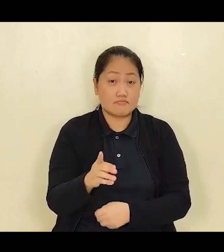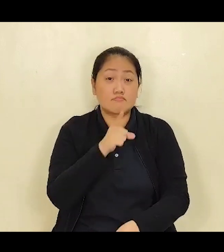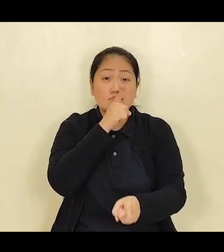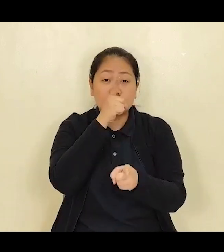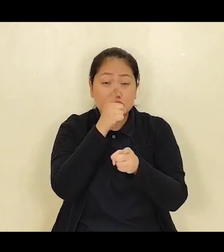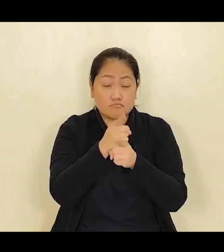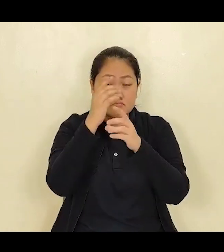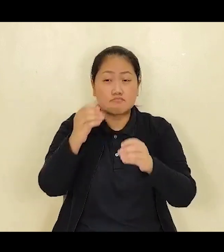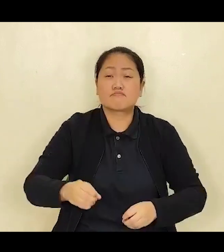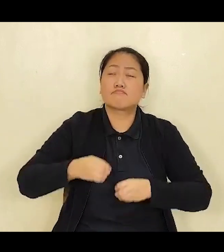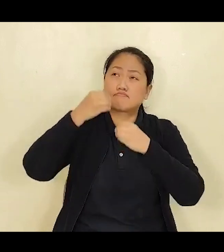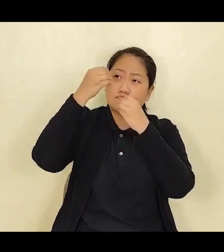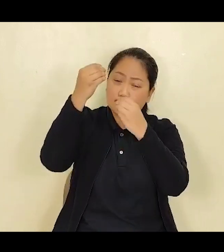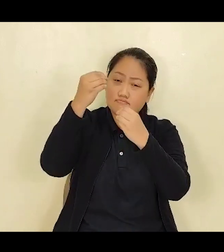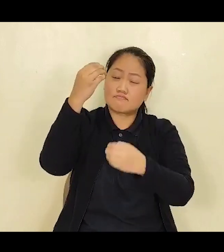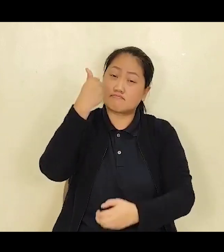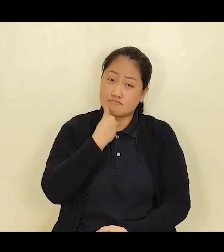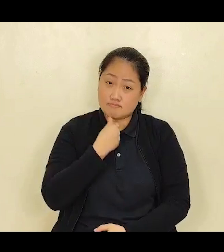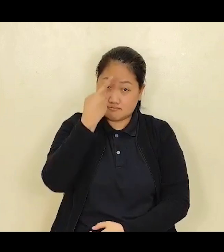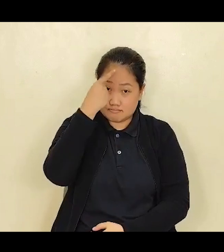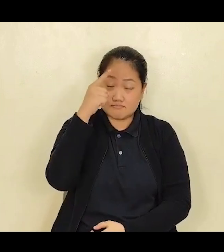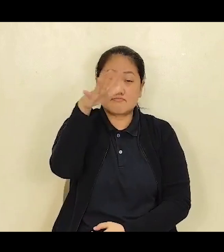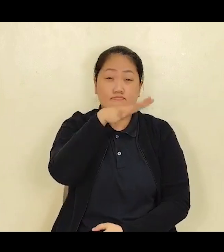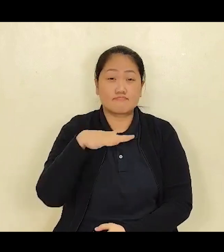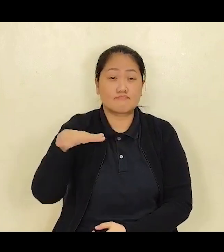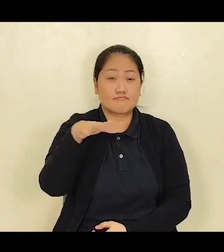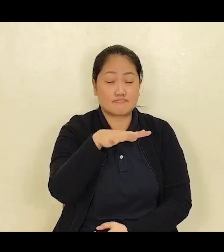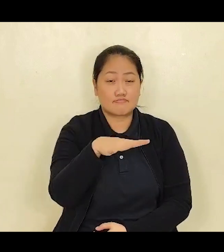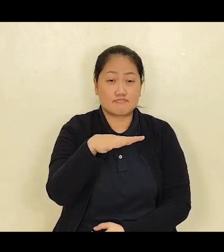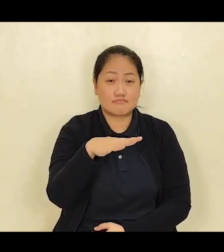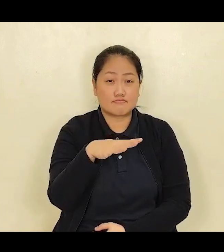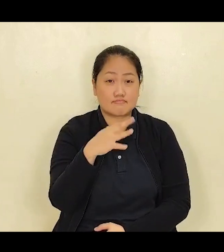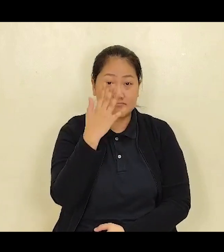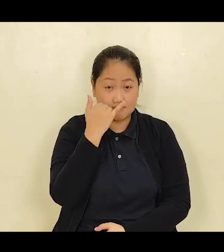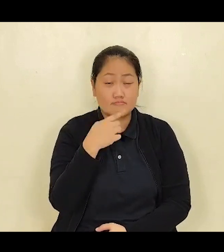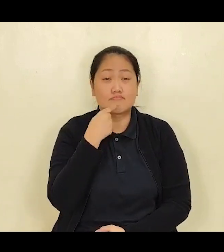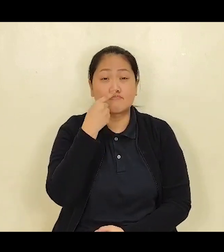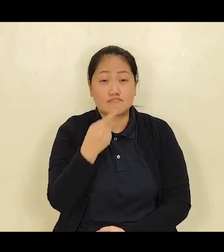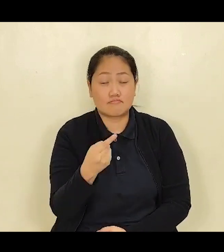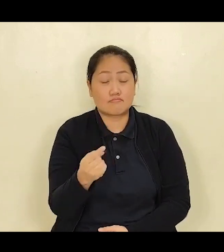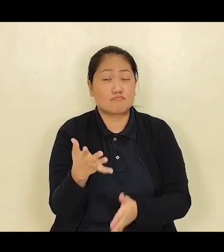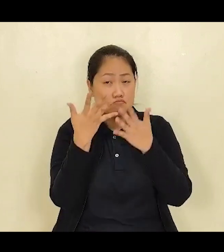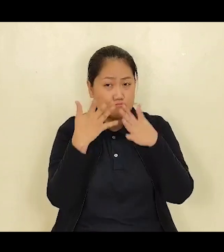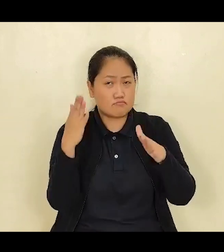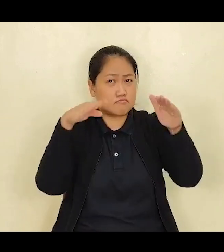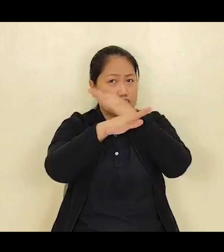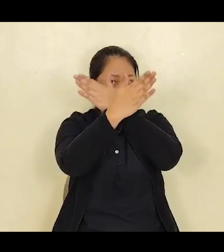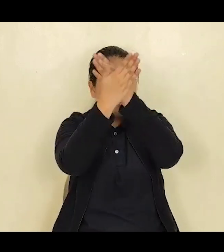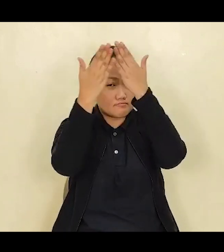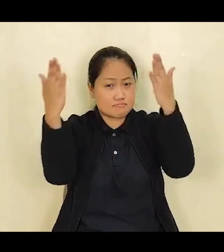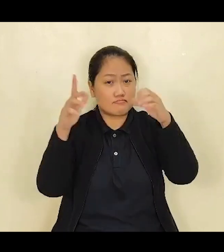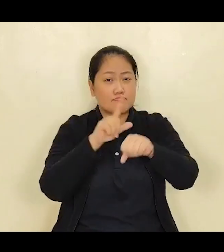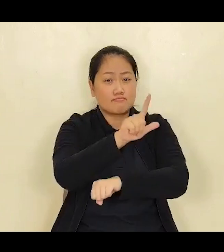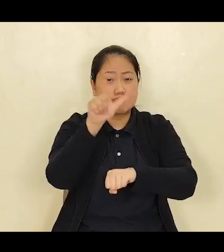makadiyos at totoong nag-aalay ng sarili para sa lahat. Kaya nga sinabi na, magwakas